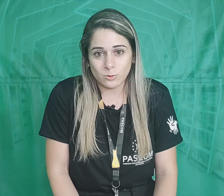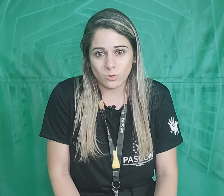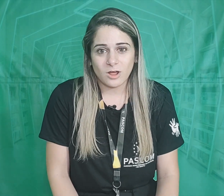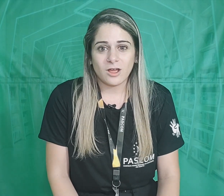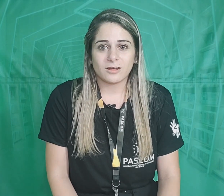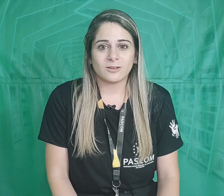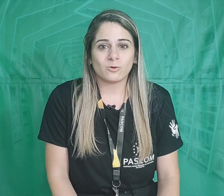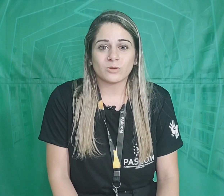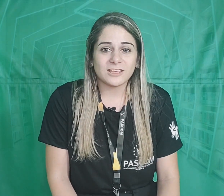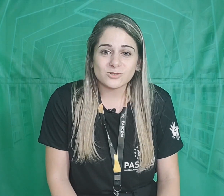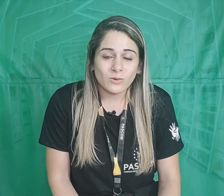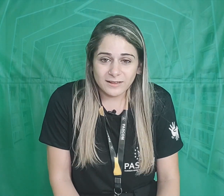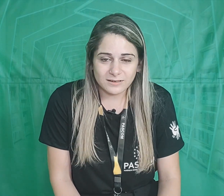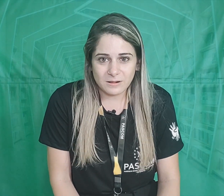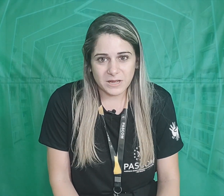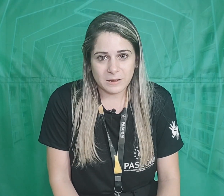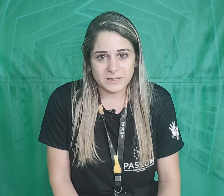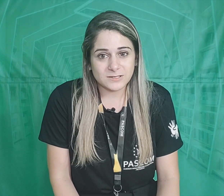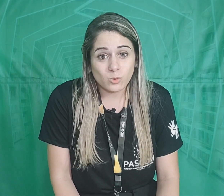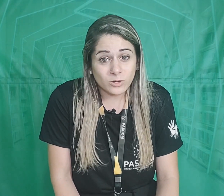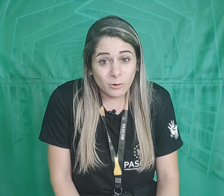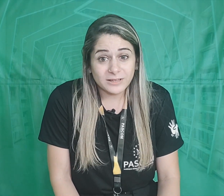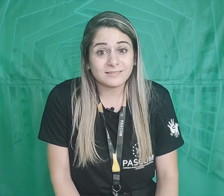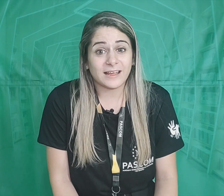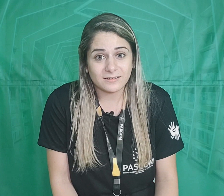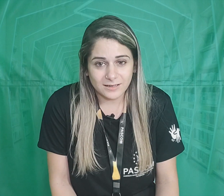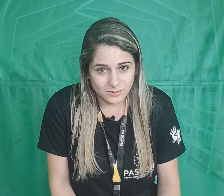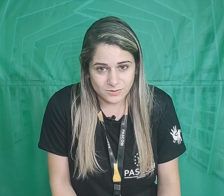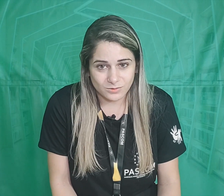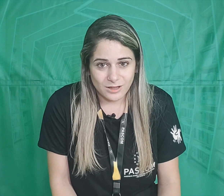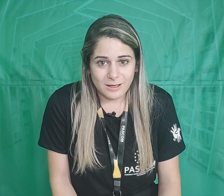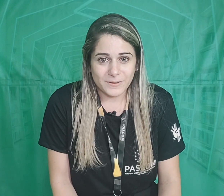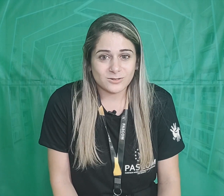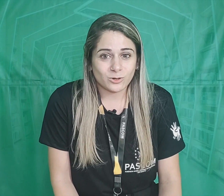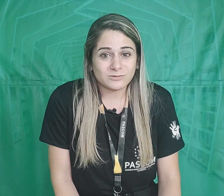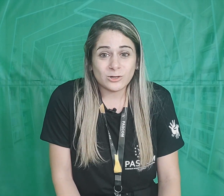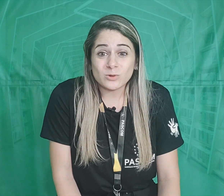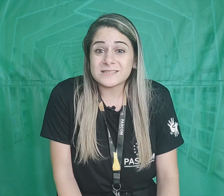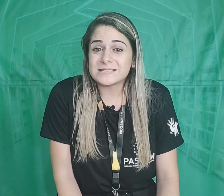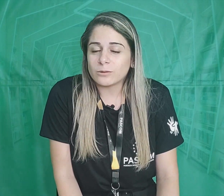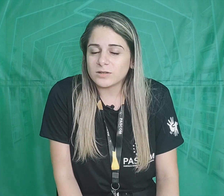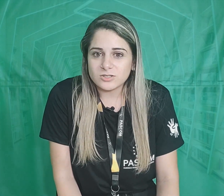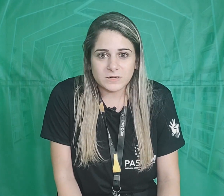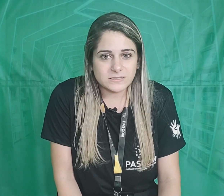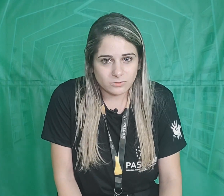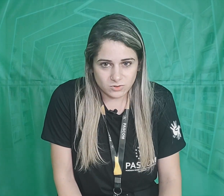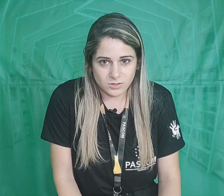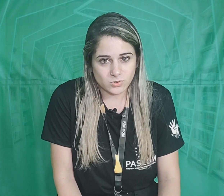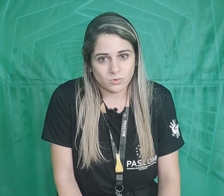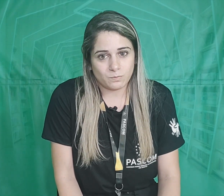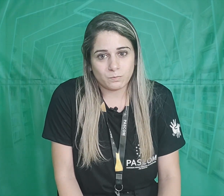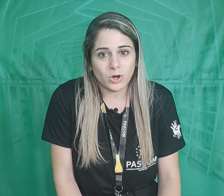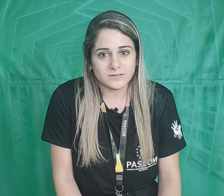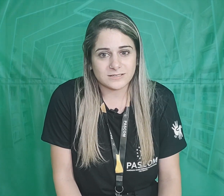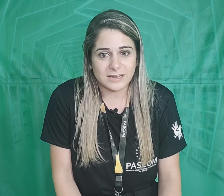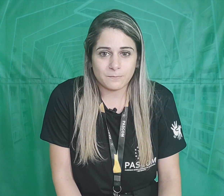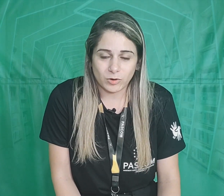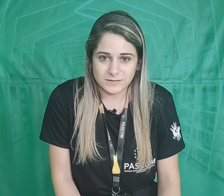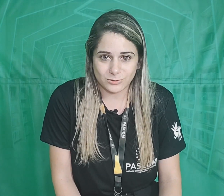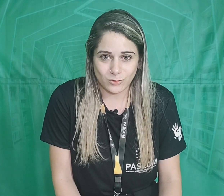consigo com que isso entre na minha cabeça e com que eu entenda isso. Mas eu não tenho noção da dimensão de que isso pode ser e pode se